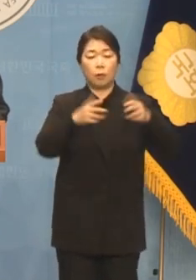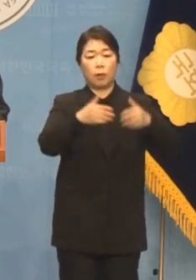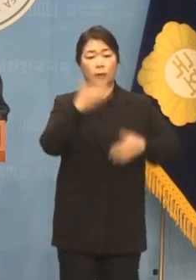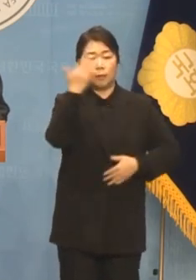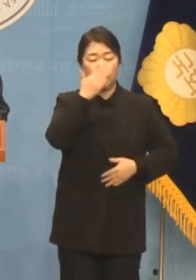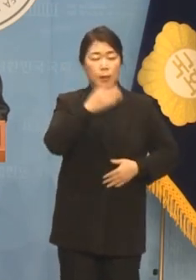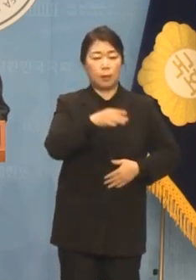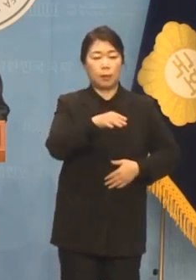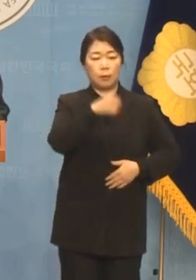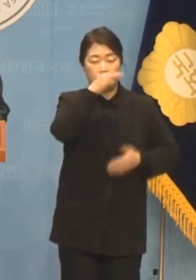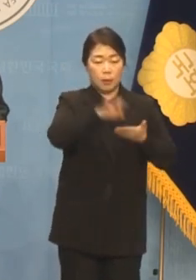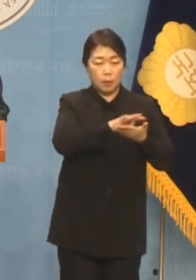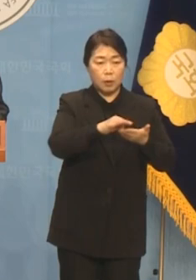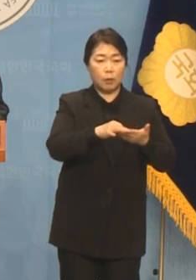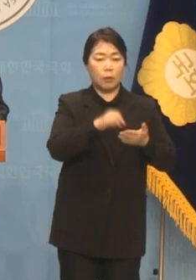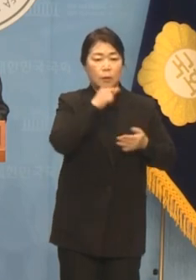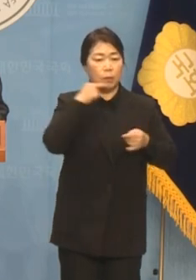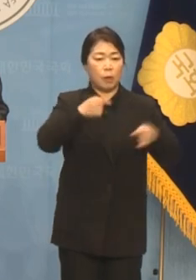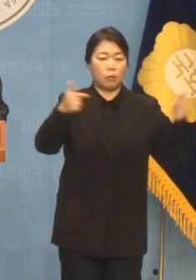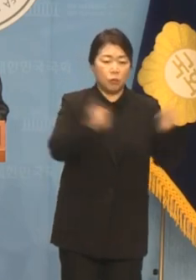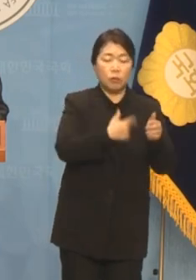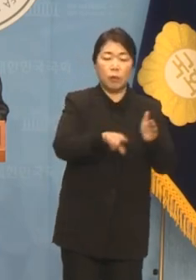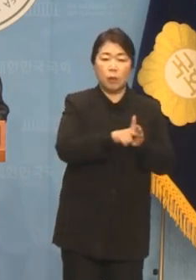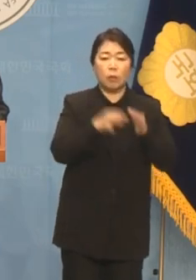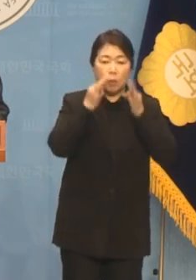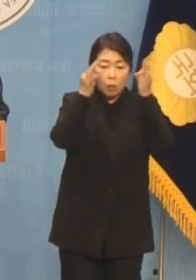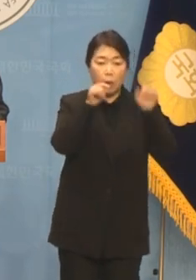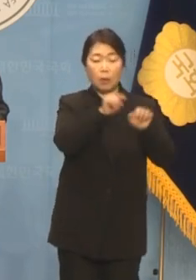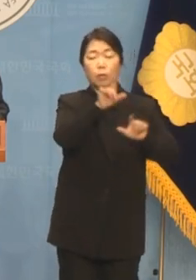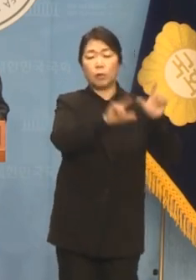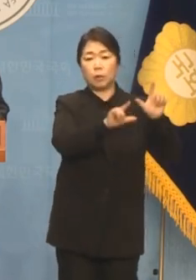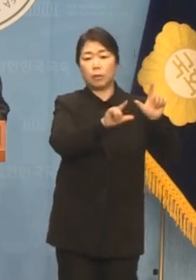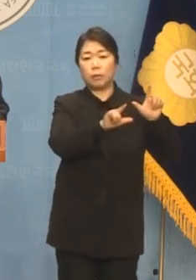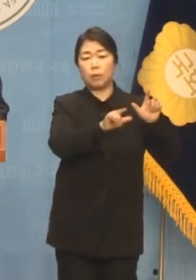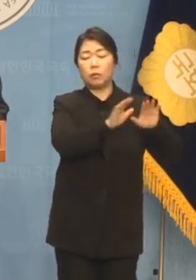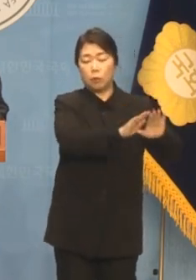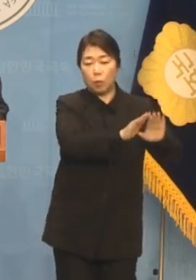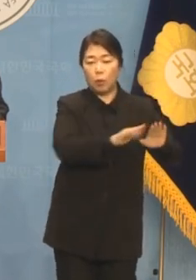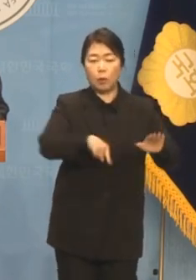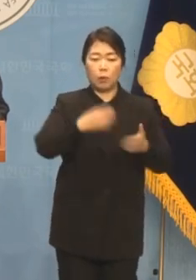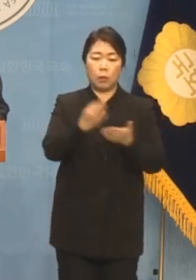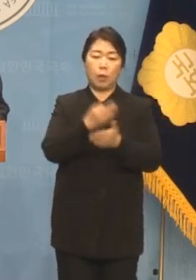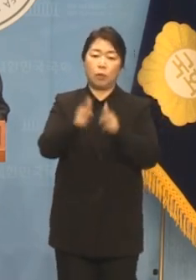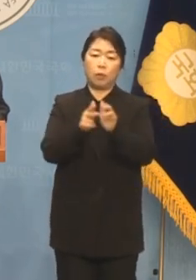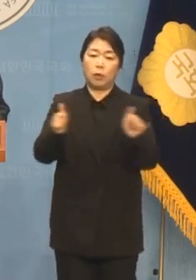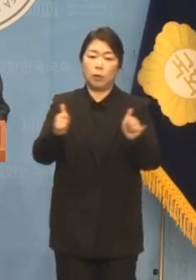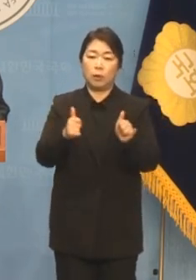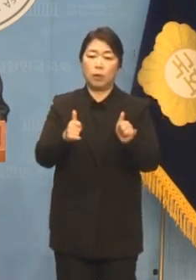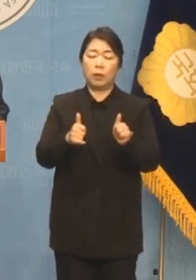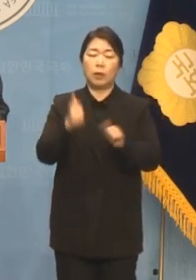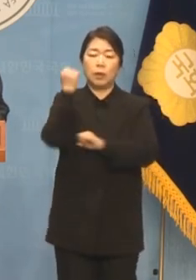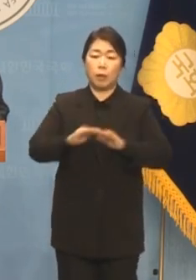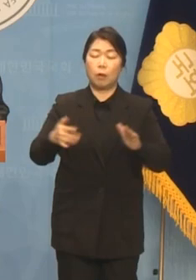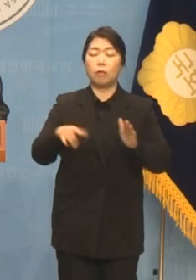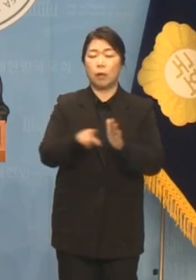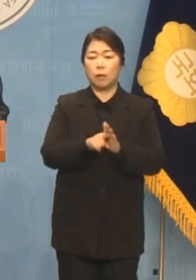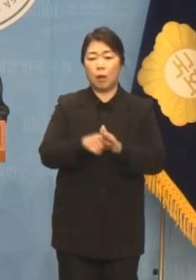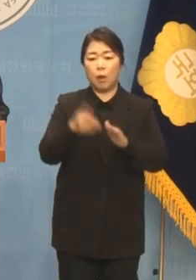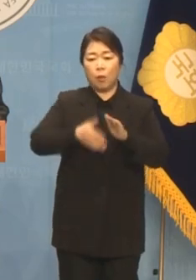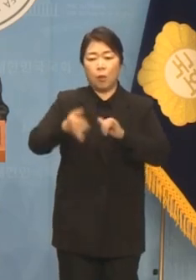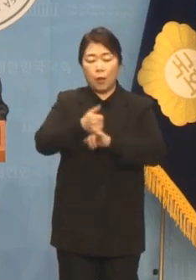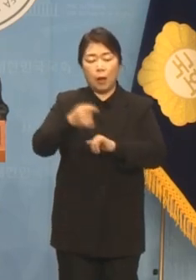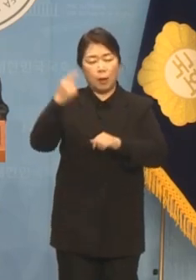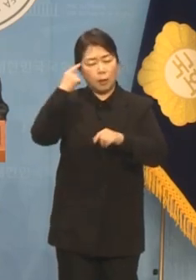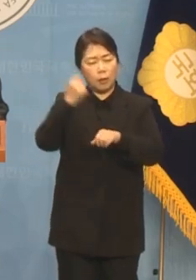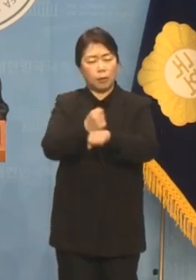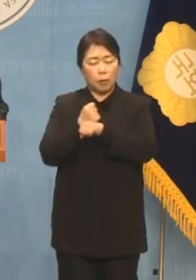건전 재정을 감안하여 소상인 자영업자들의 근본적인 체질 강화를 위한 공약 개발 신경 써 주시기